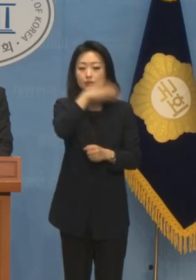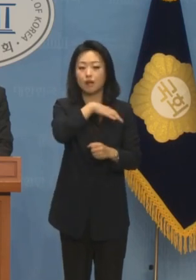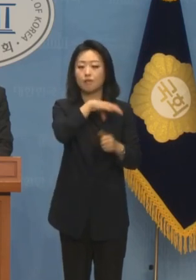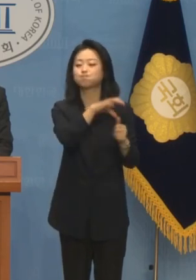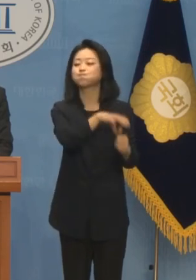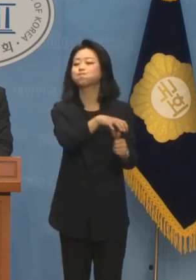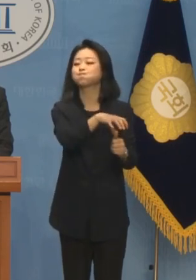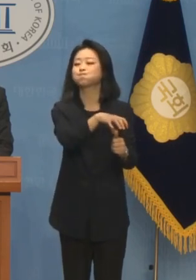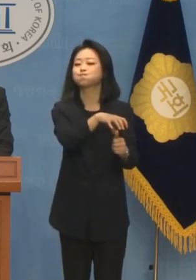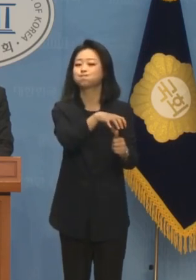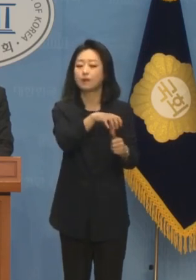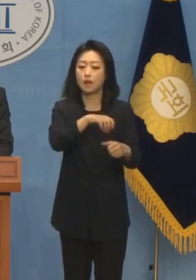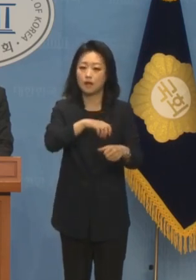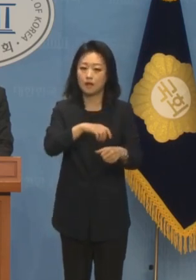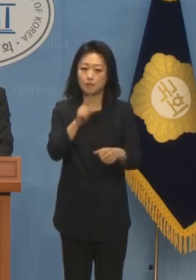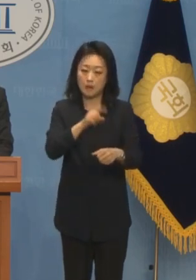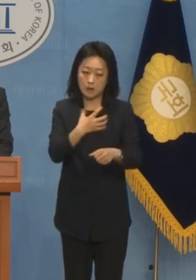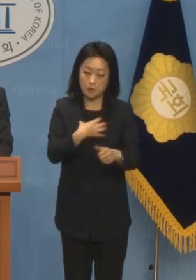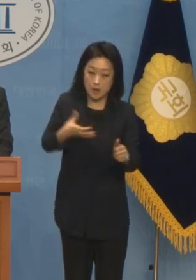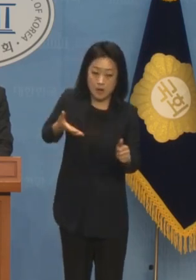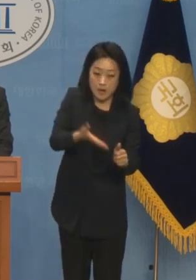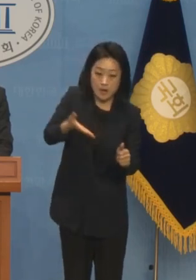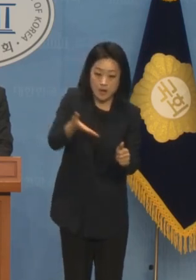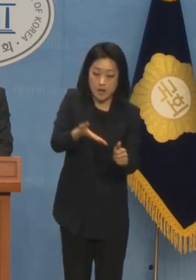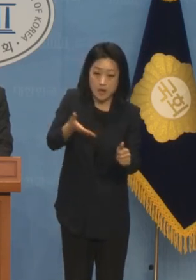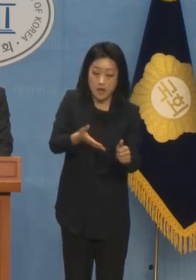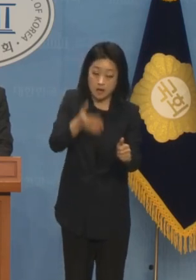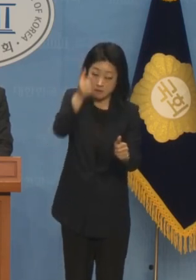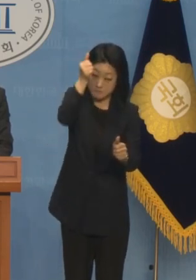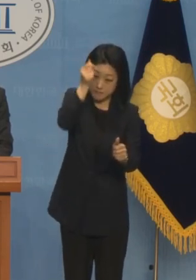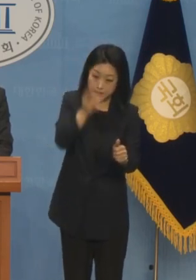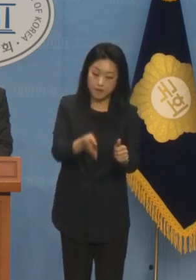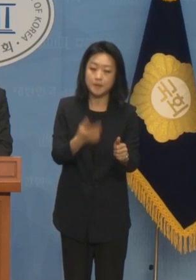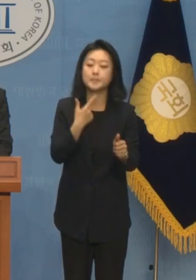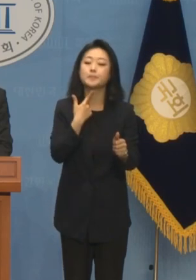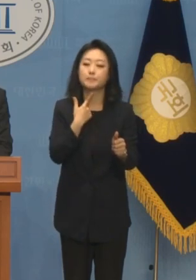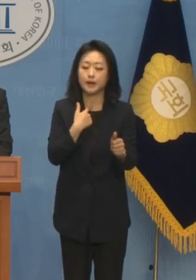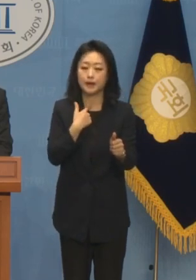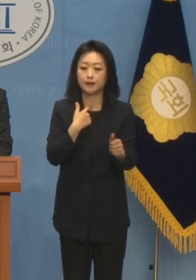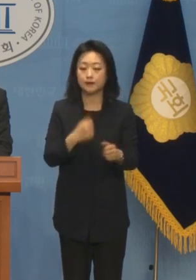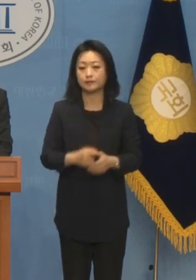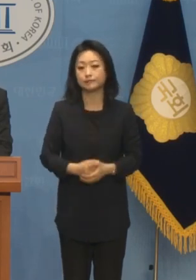수용자를 압박하고 괴롭히는 일이 빈번했기 때문입니다.